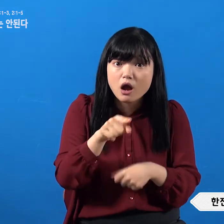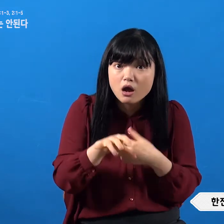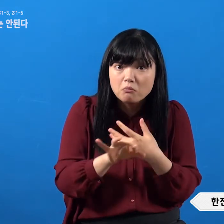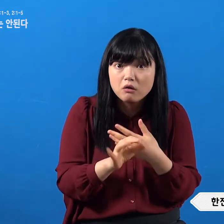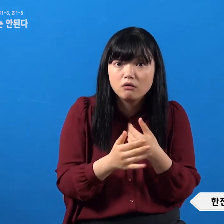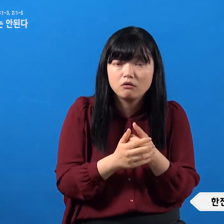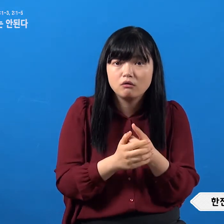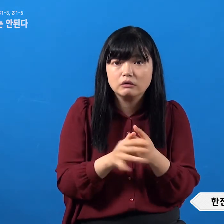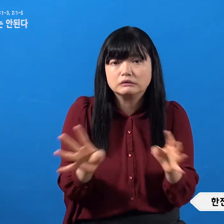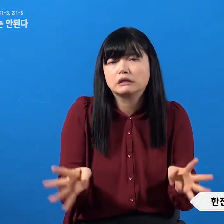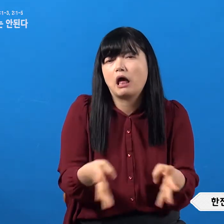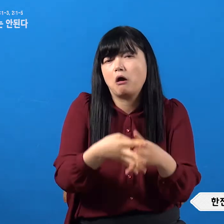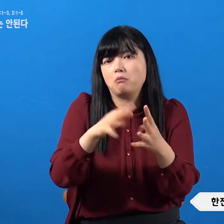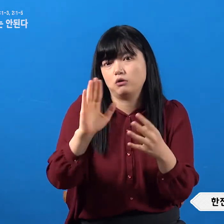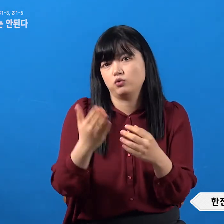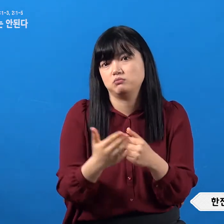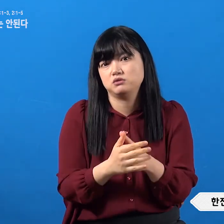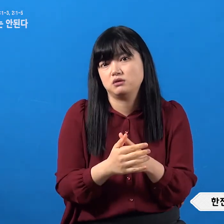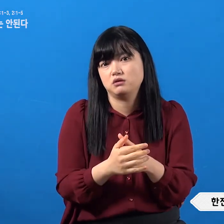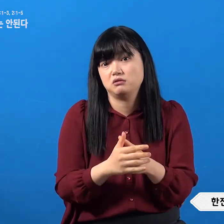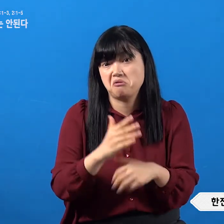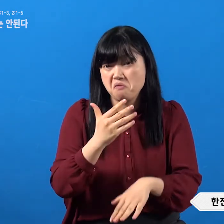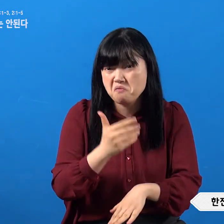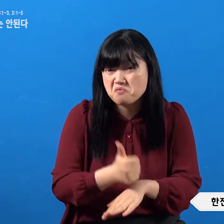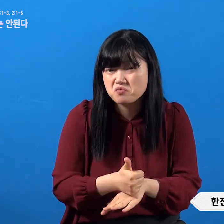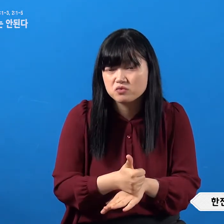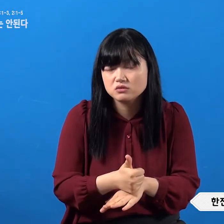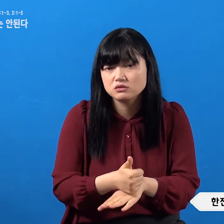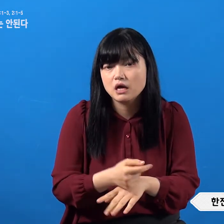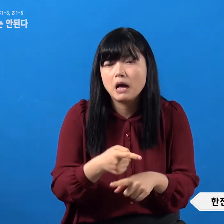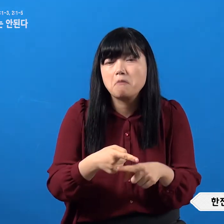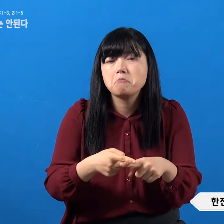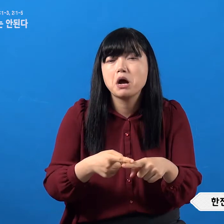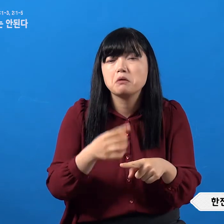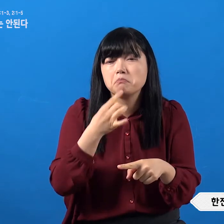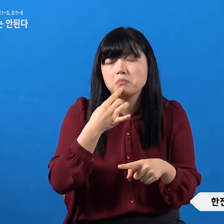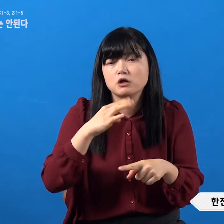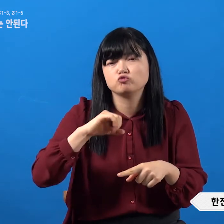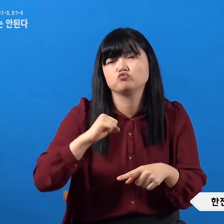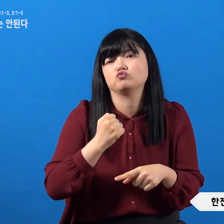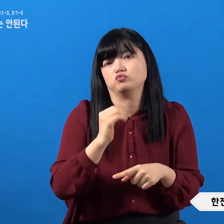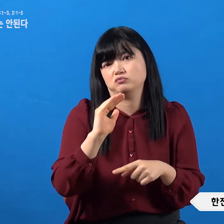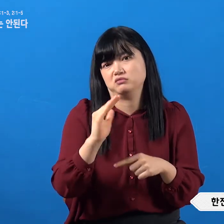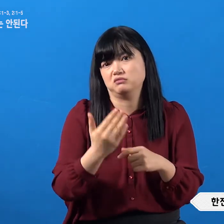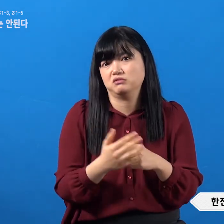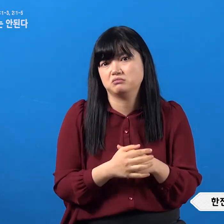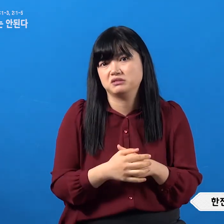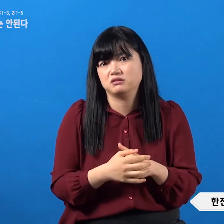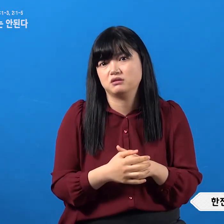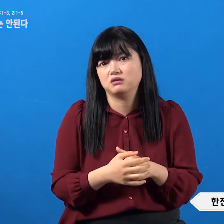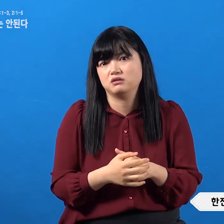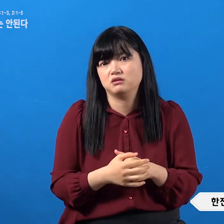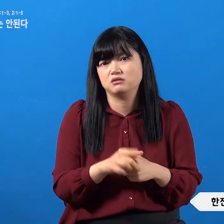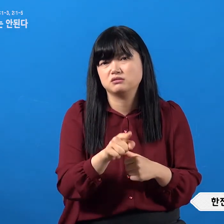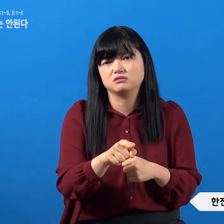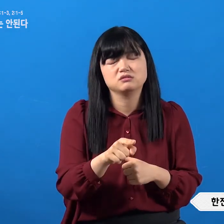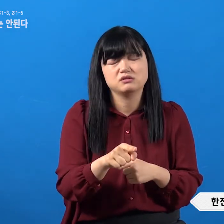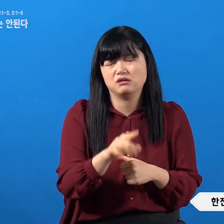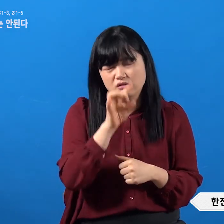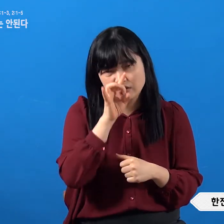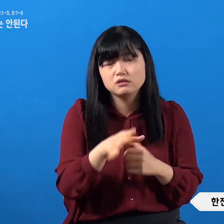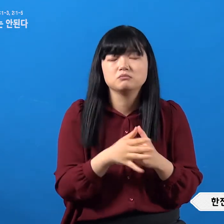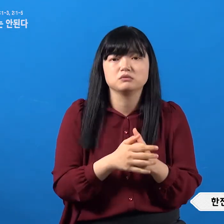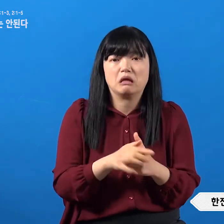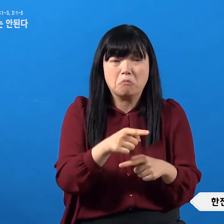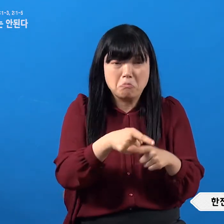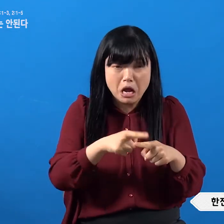그러면 타협하게 되고 그러면 결국 절반으로 그치게 됩니다. 그건 아무것도 아닙니다.